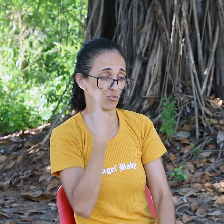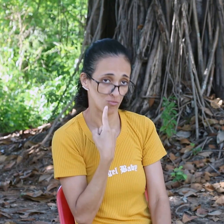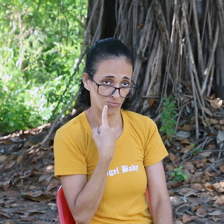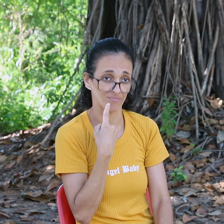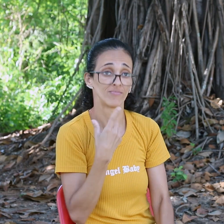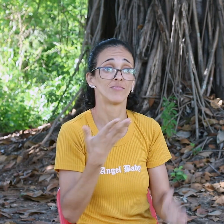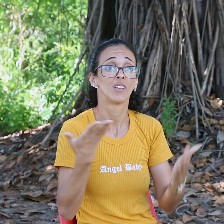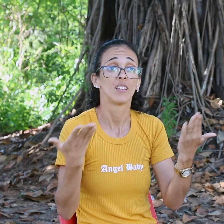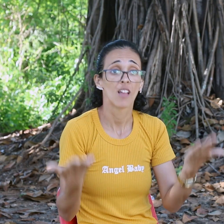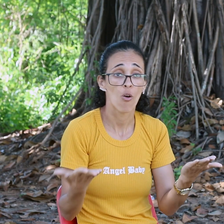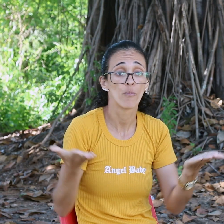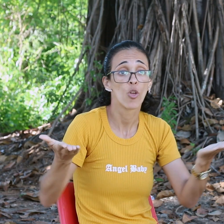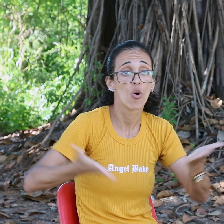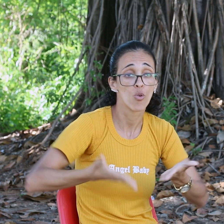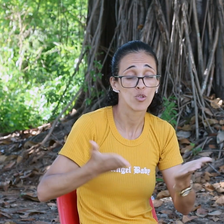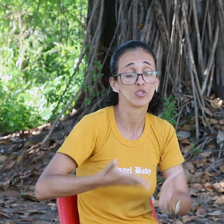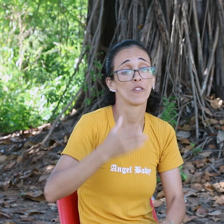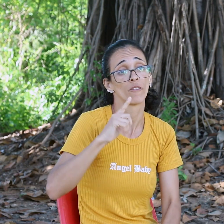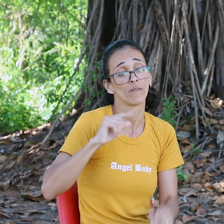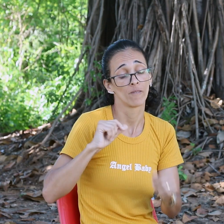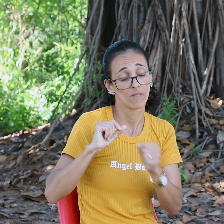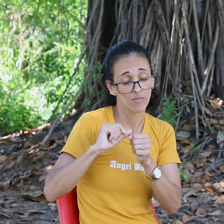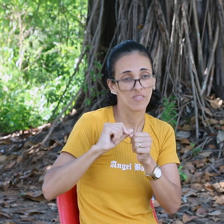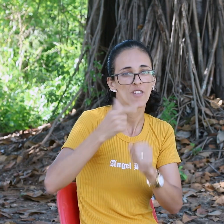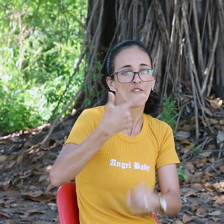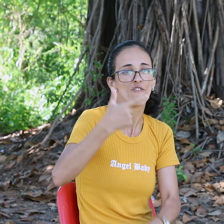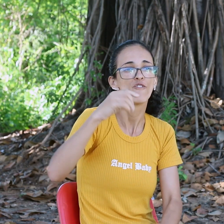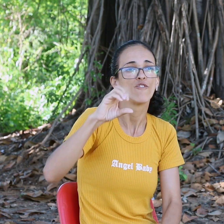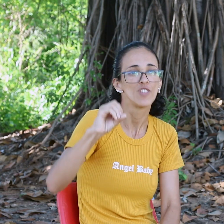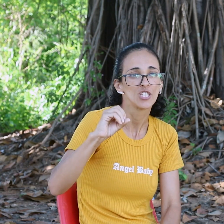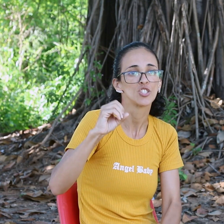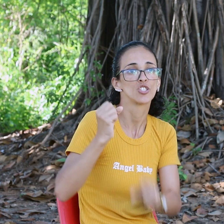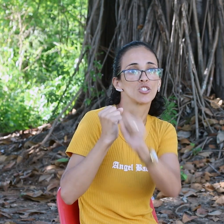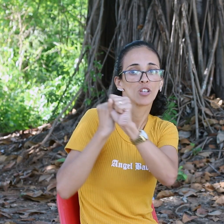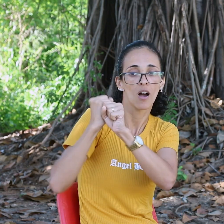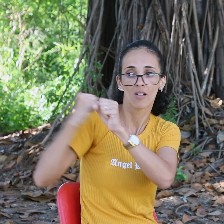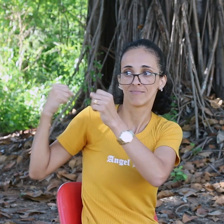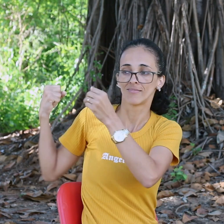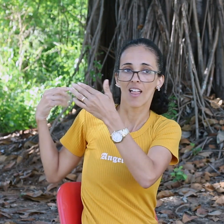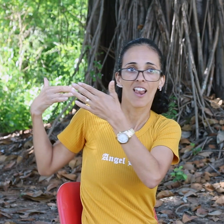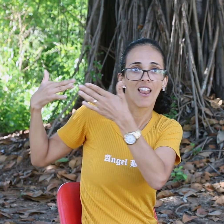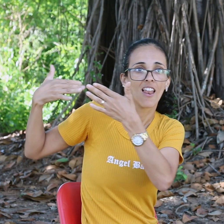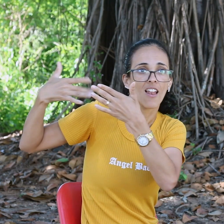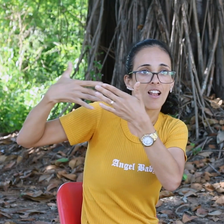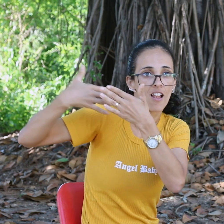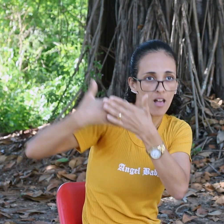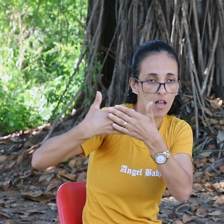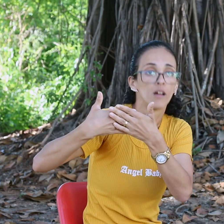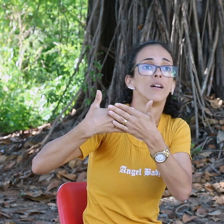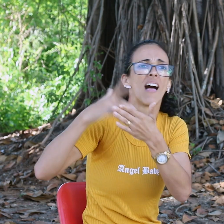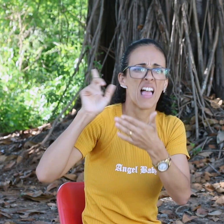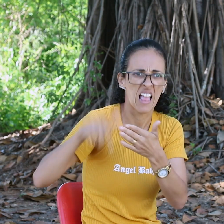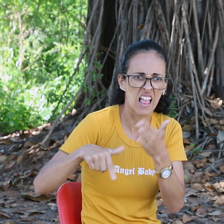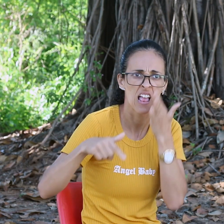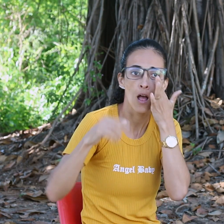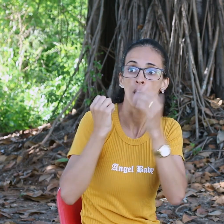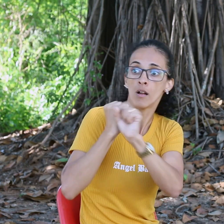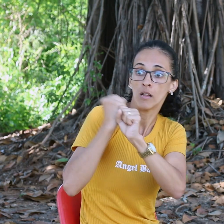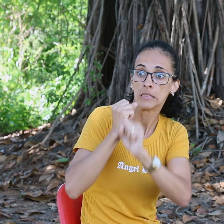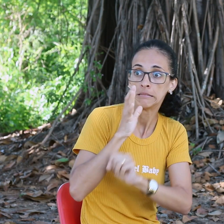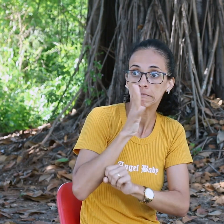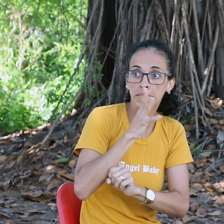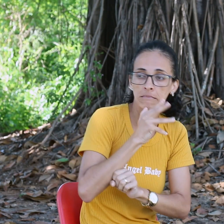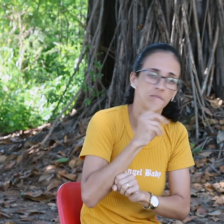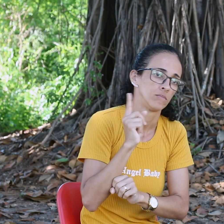empatia e nem essa visibilidade surda. Agora, hoje, já temos 20 anos dessa conquista da